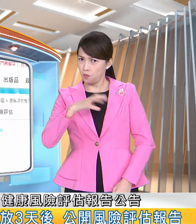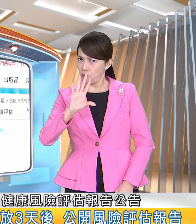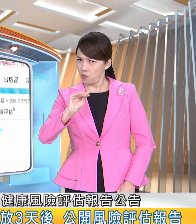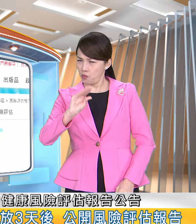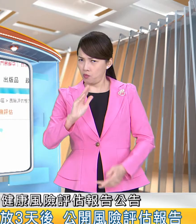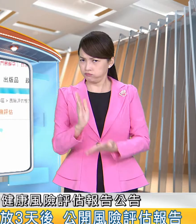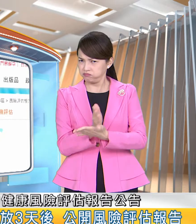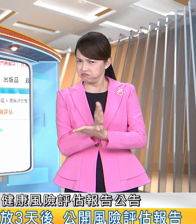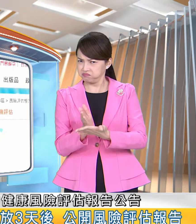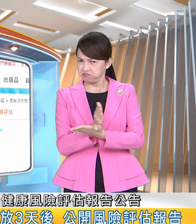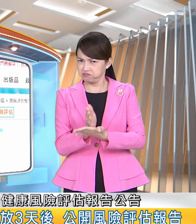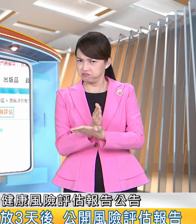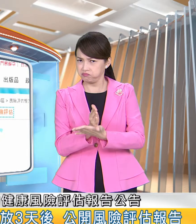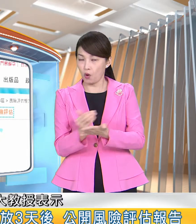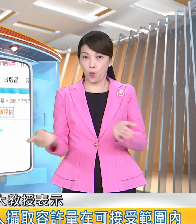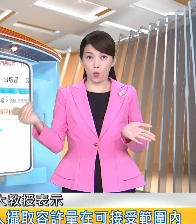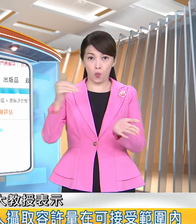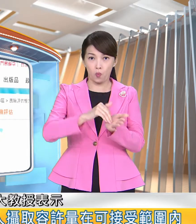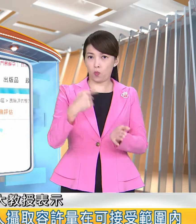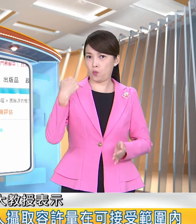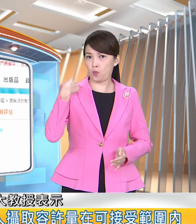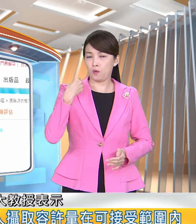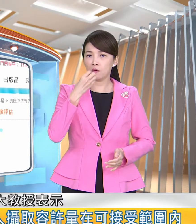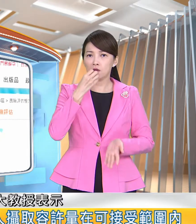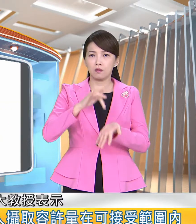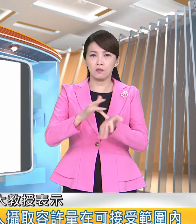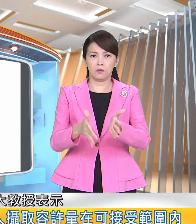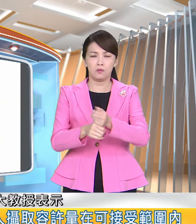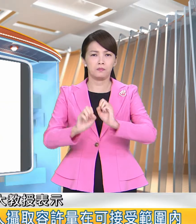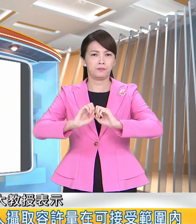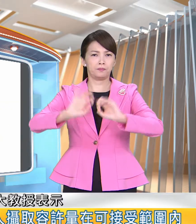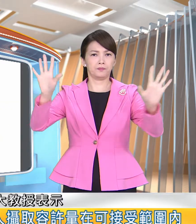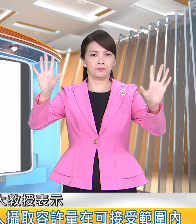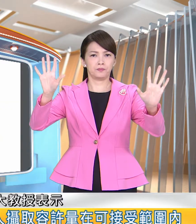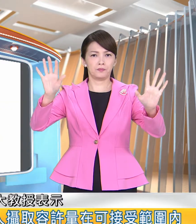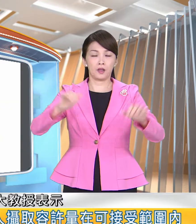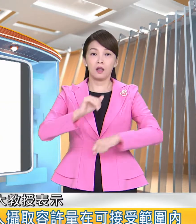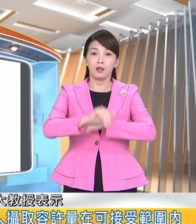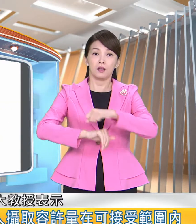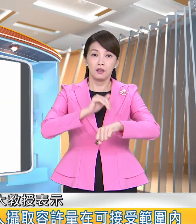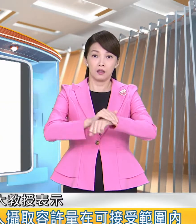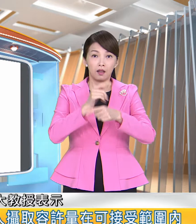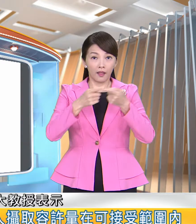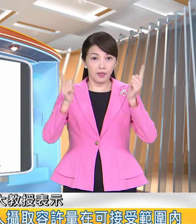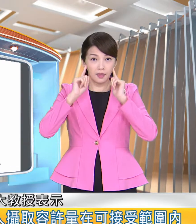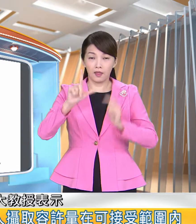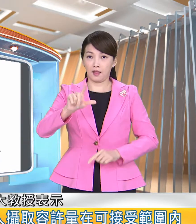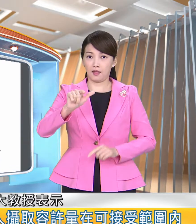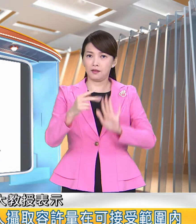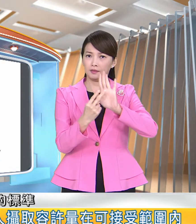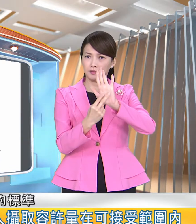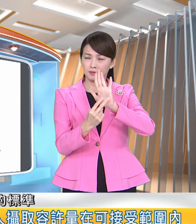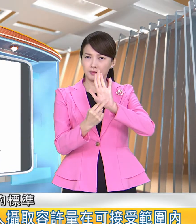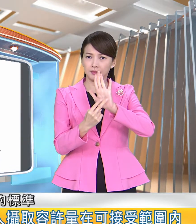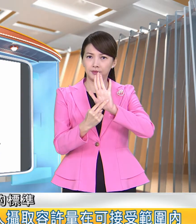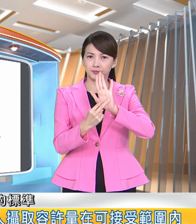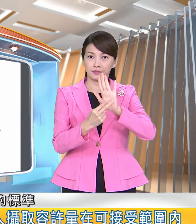评估报告公告。而负责研究的成大教授表示，按照国